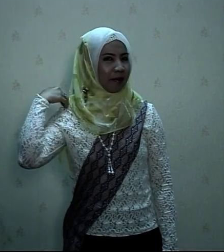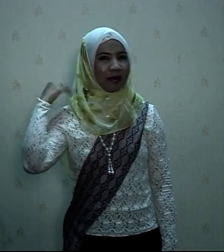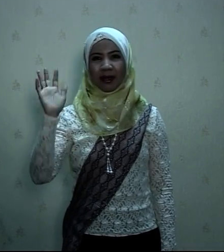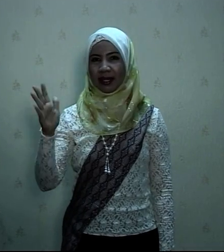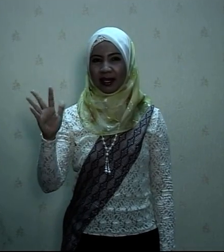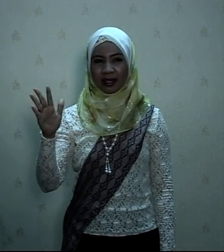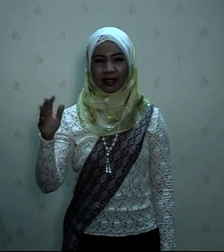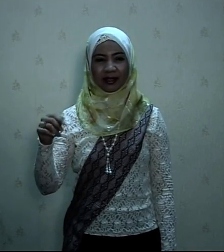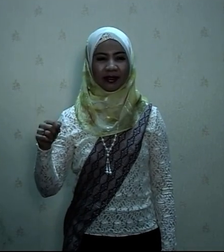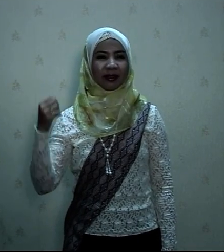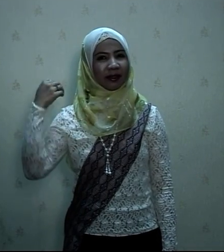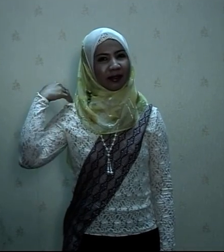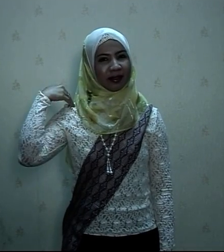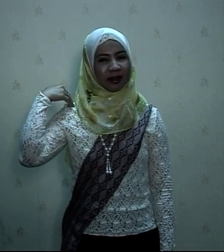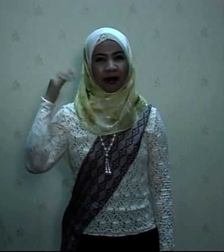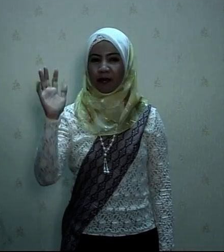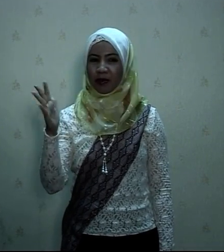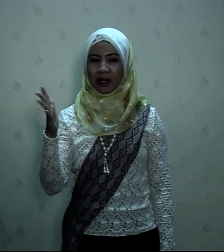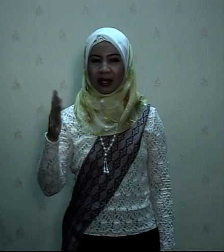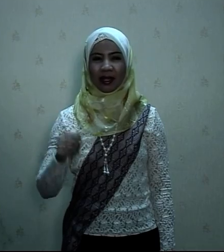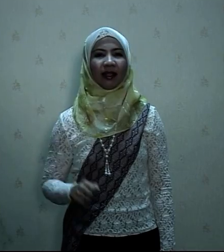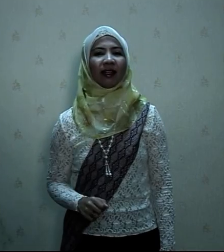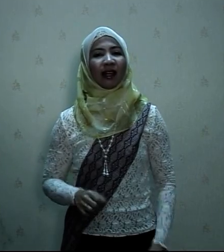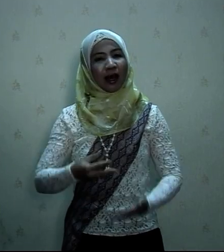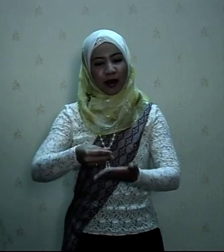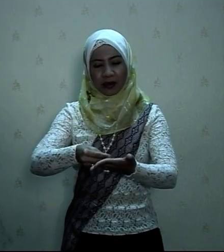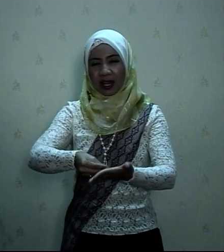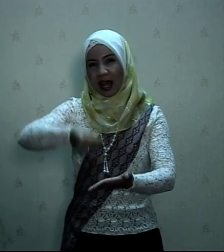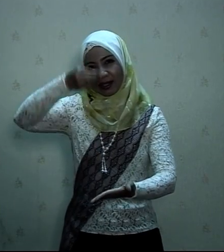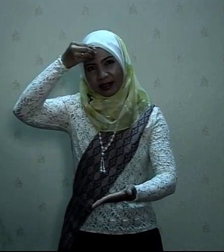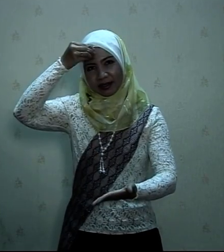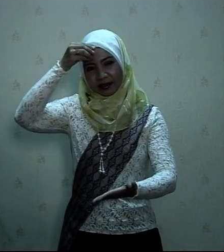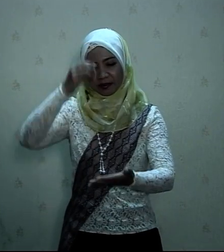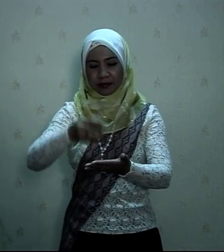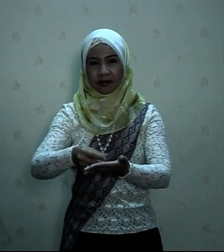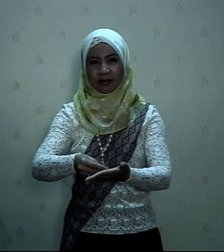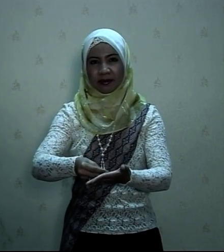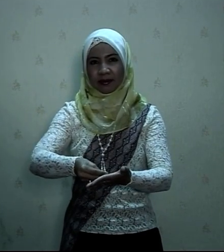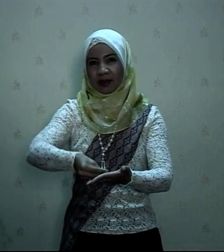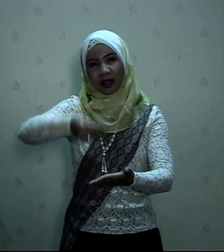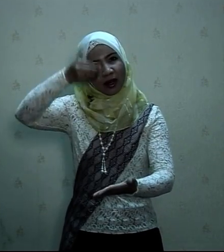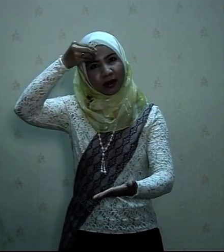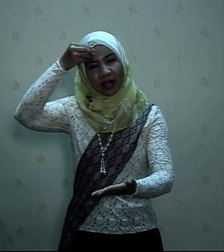ไม่มีไม่มีเรียนเรีย